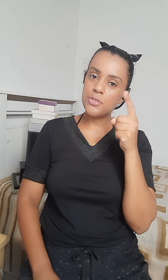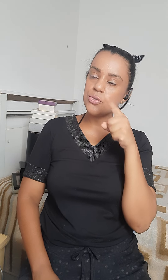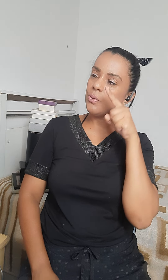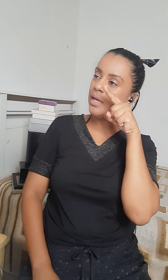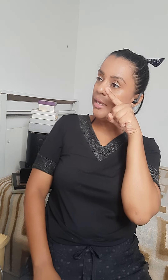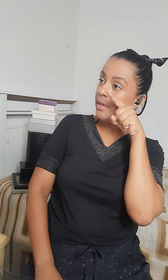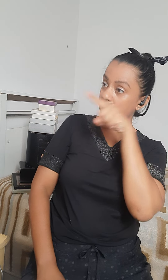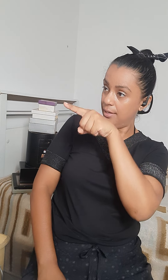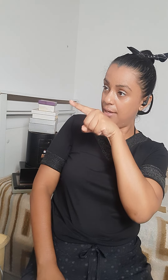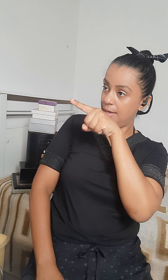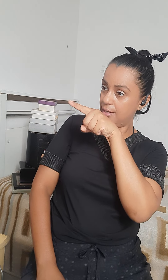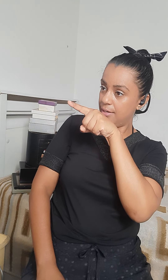pessoa. Ele,